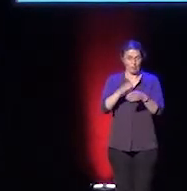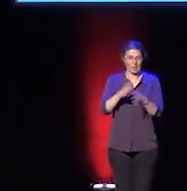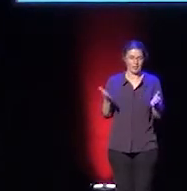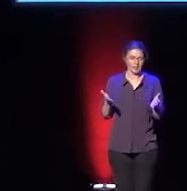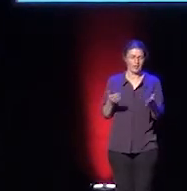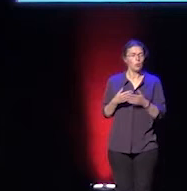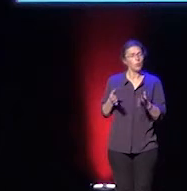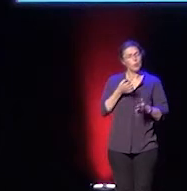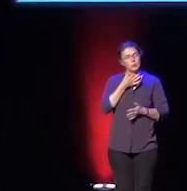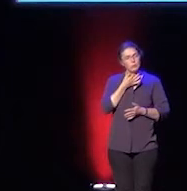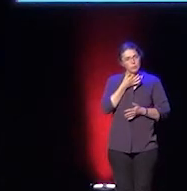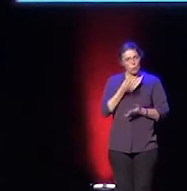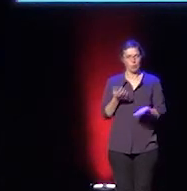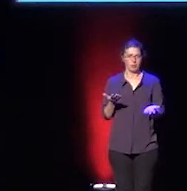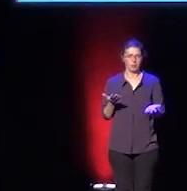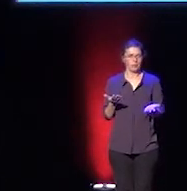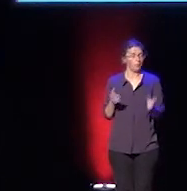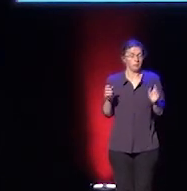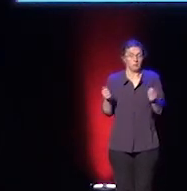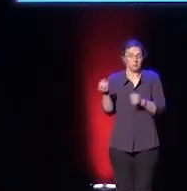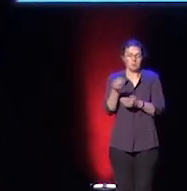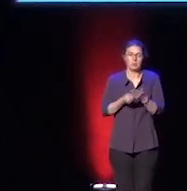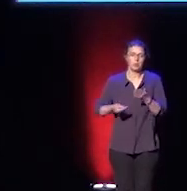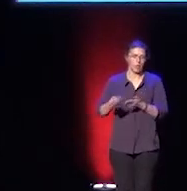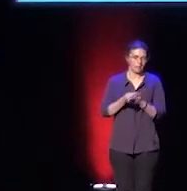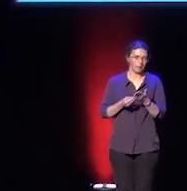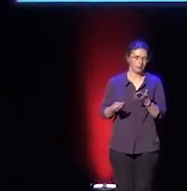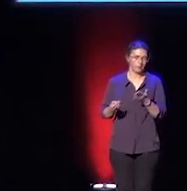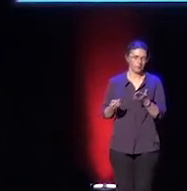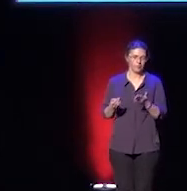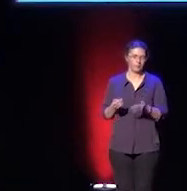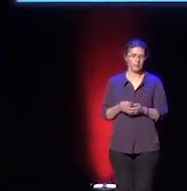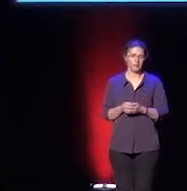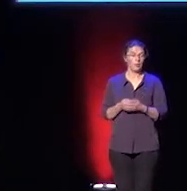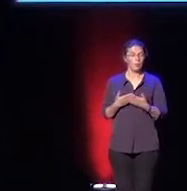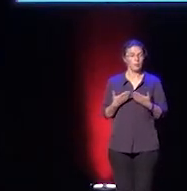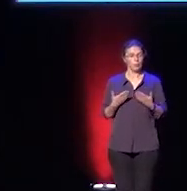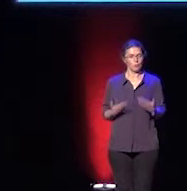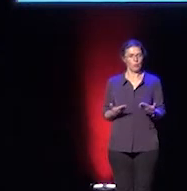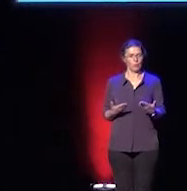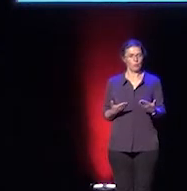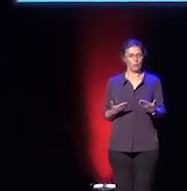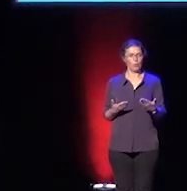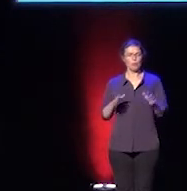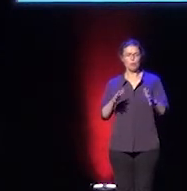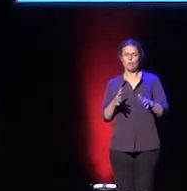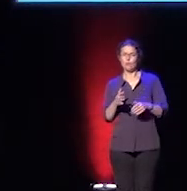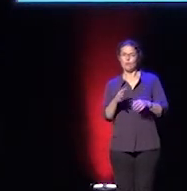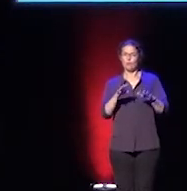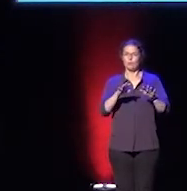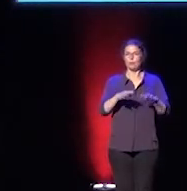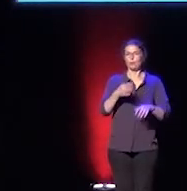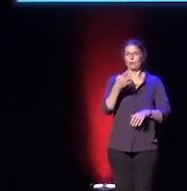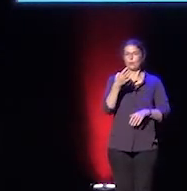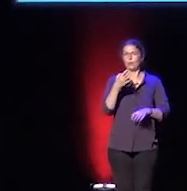Not war kaum zu beschreiben. Und so gründeten so um 35